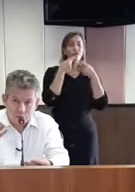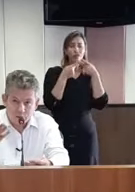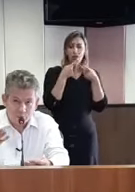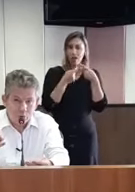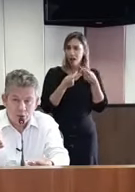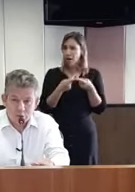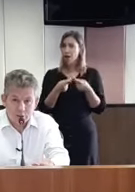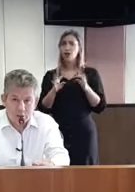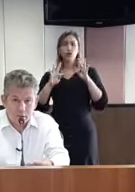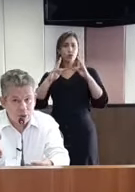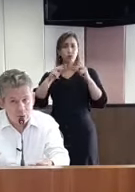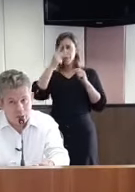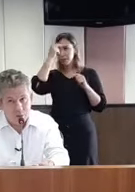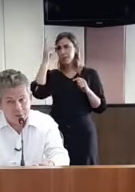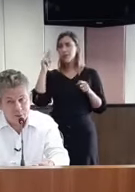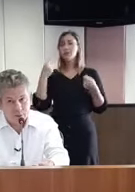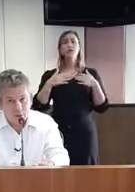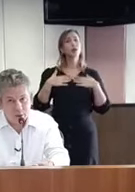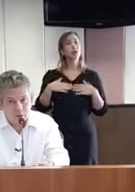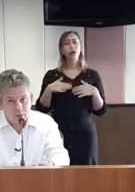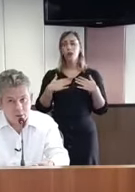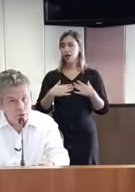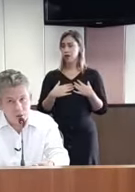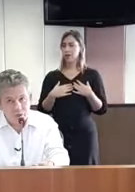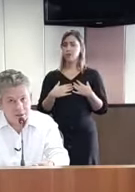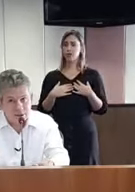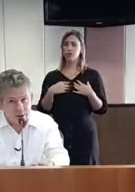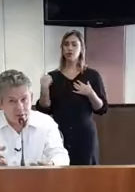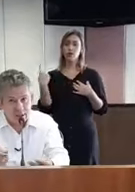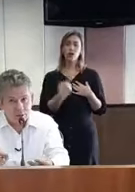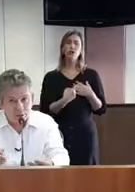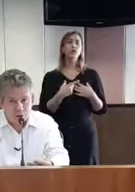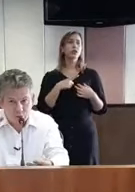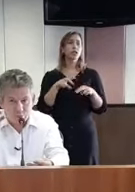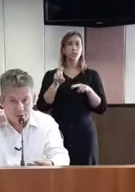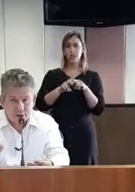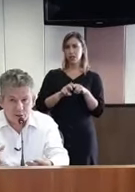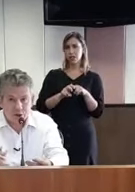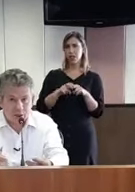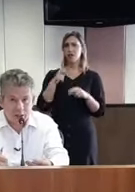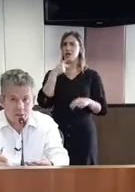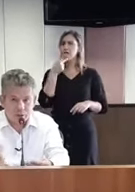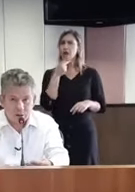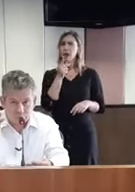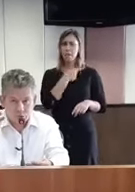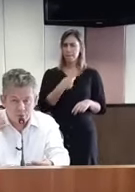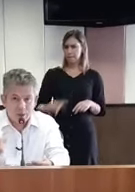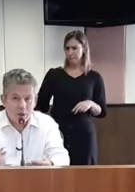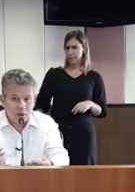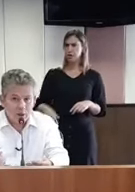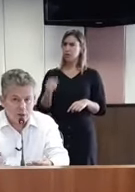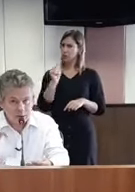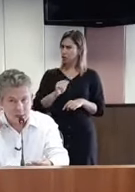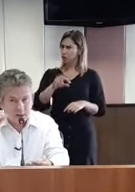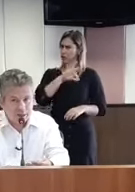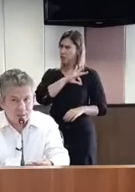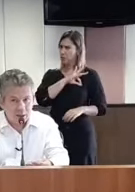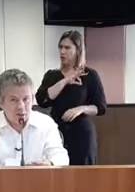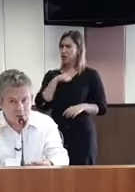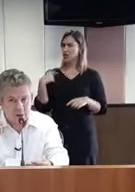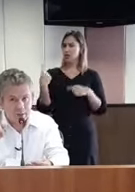pessoas, que os servidores, que o cidadão tenham calma. Nós não estamos aqui sentados, eu digo ao presidente do sindicato e a todos, que ninguém